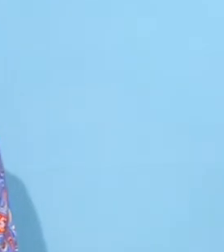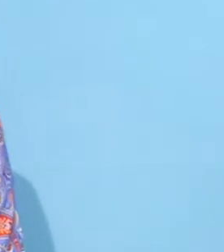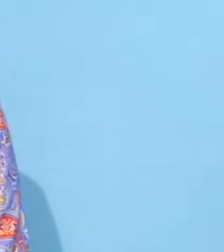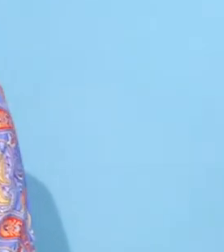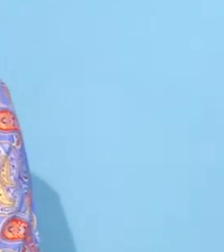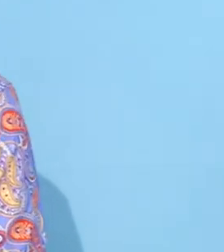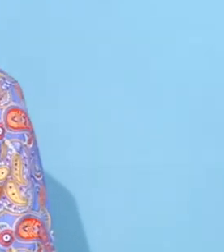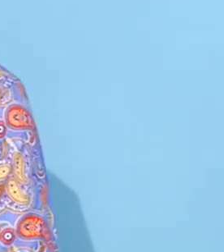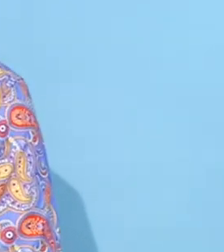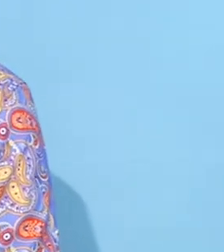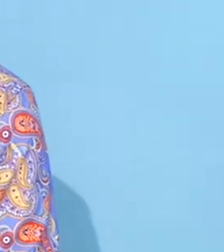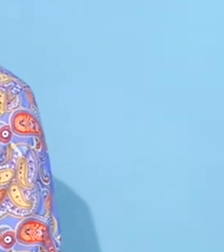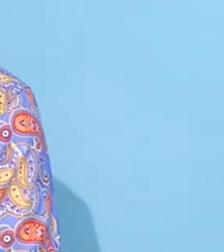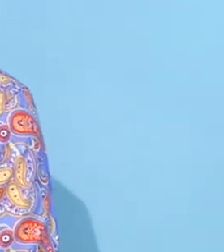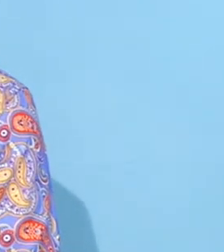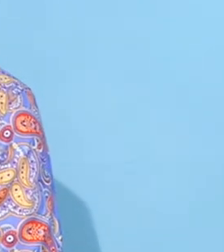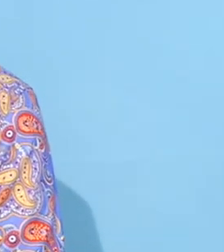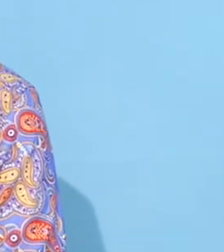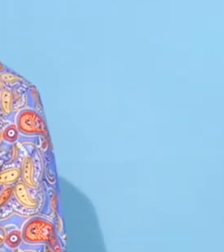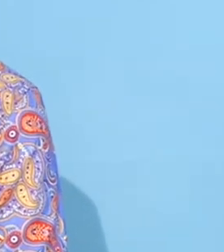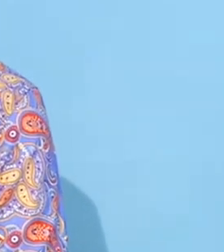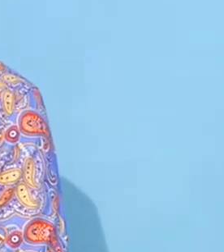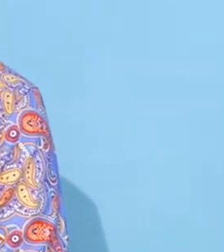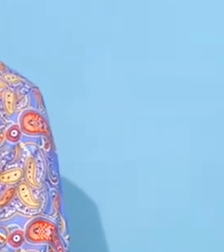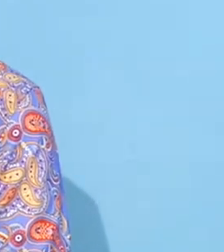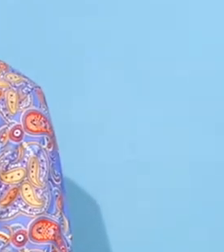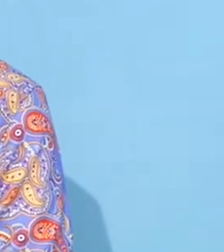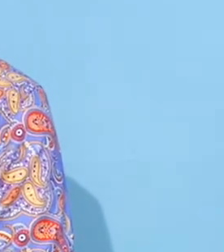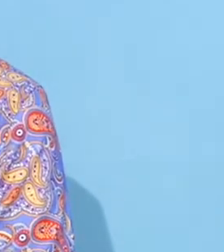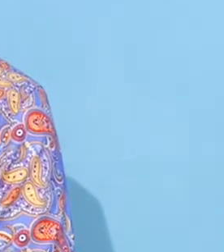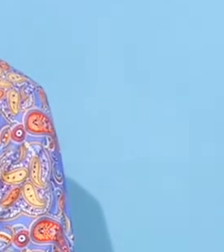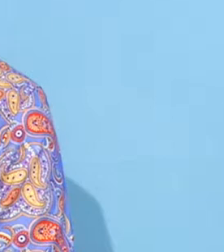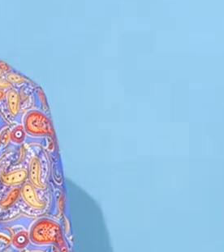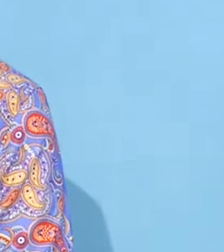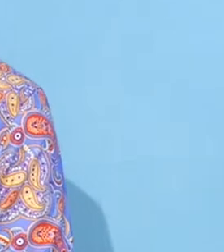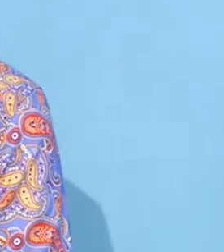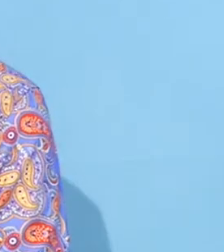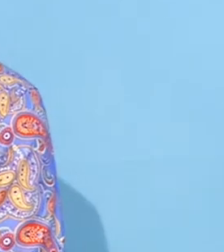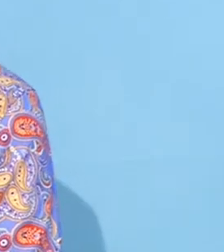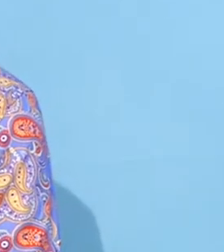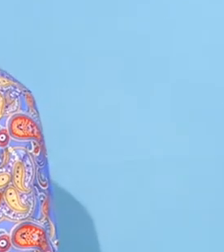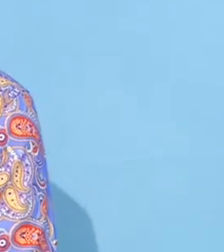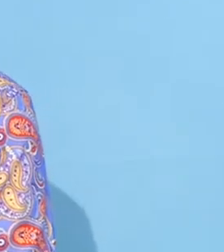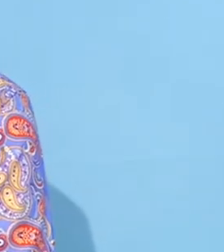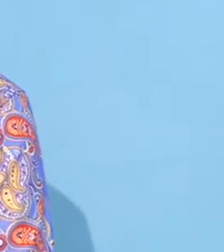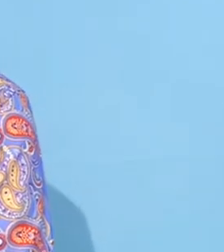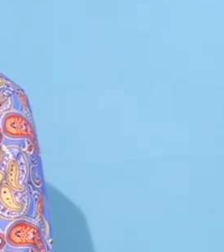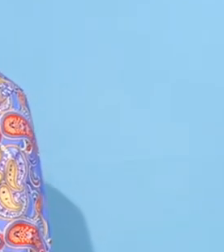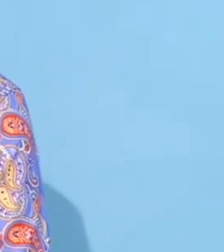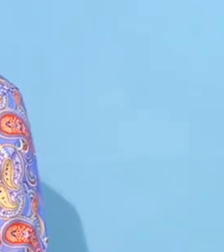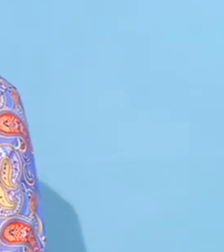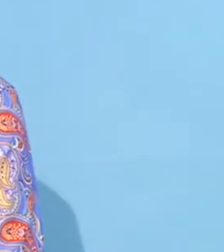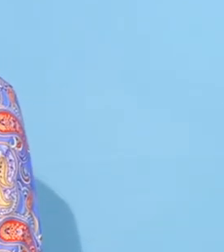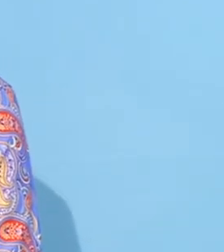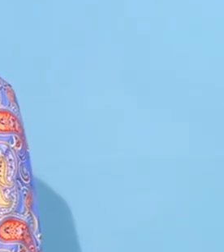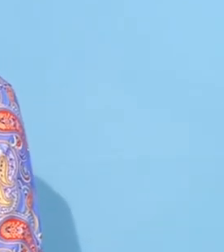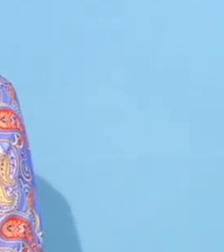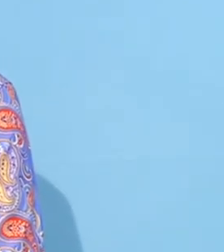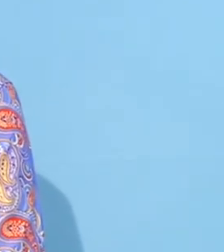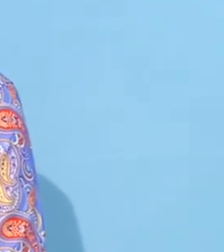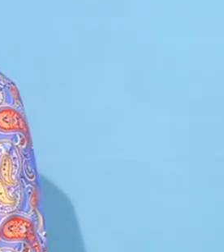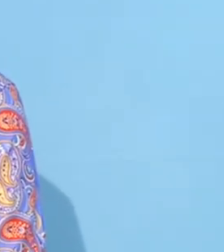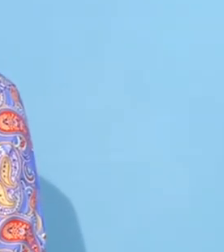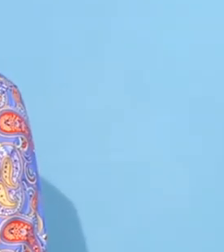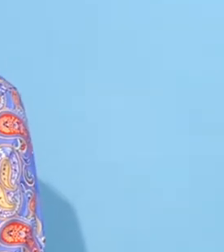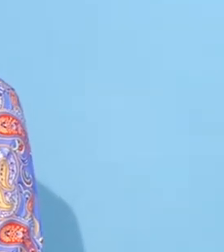likadant. Man kan rasera någonting som kanske de håller på att ta sig ur. Så därför så krävs det att alla vi som jobbar med